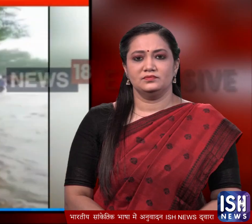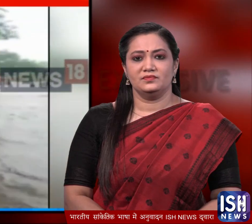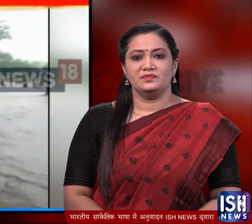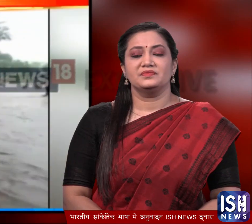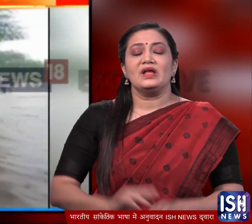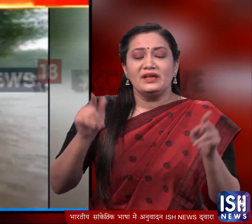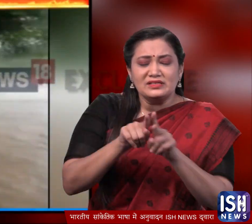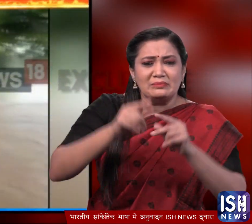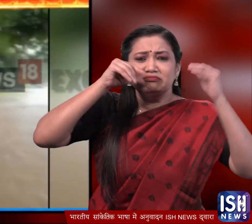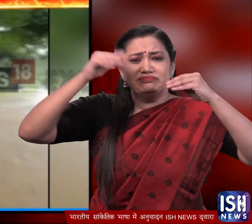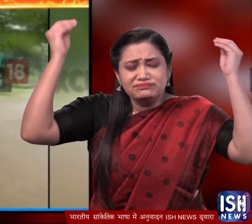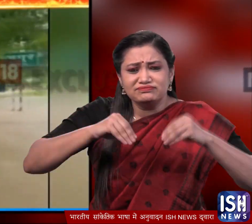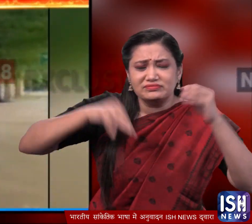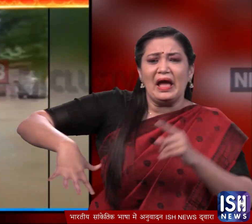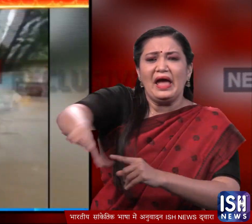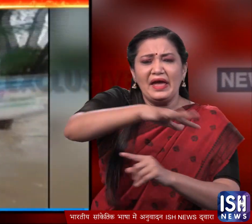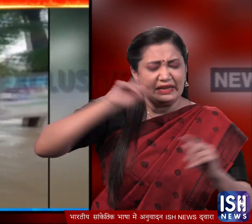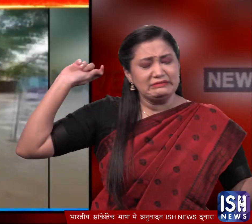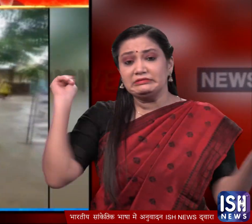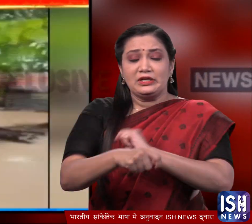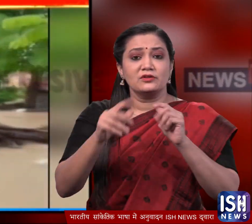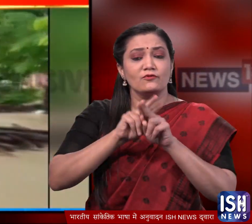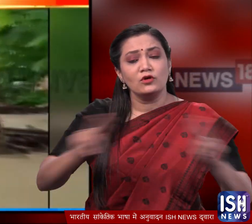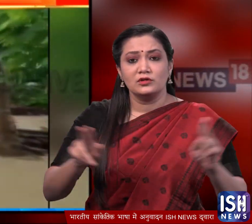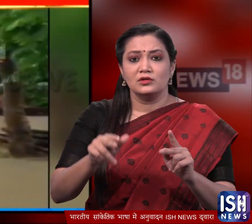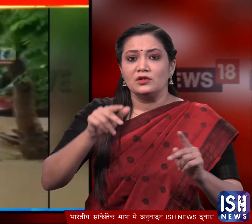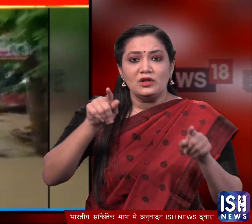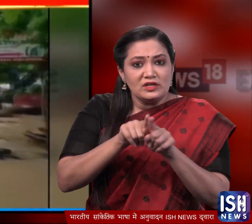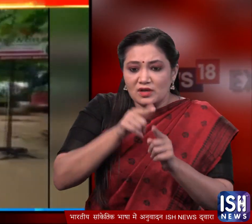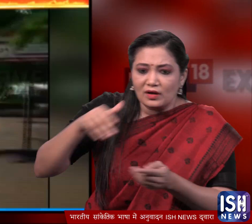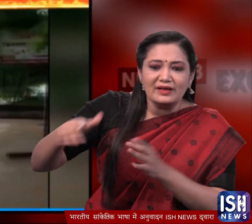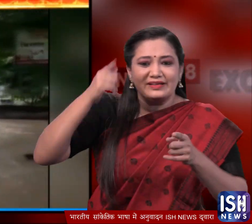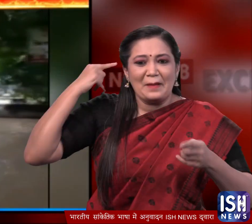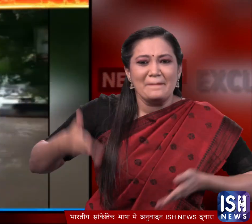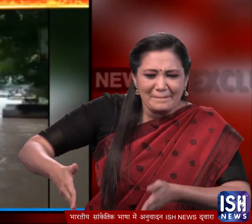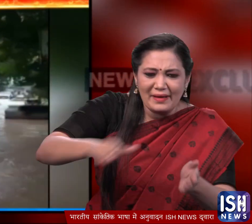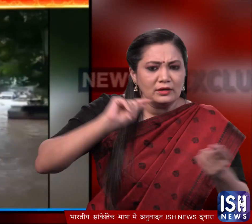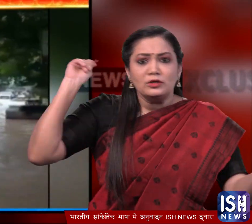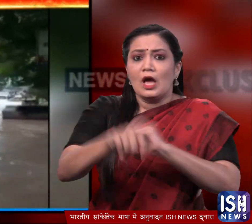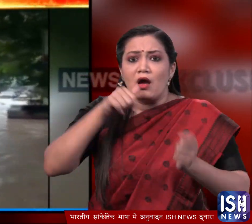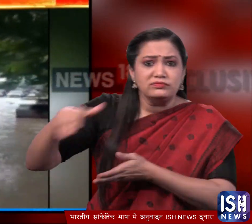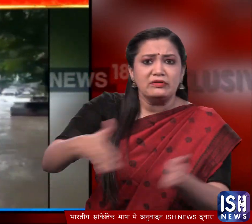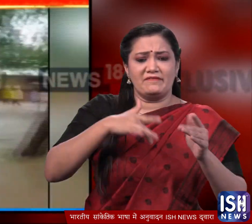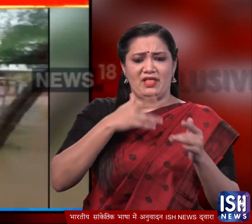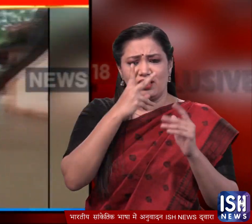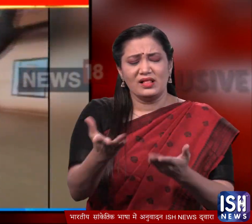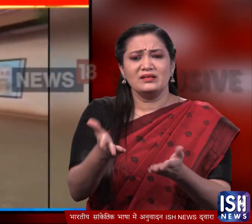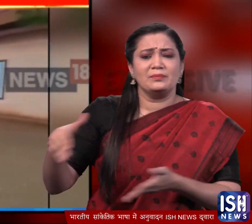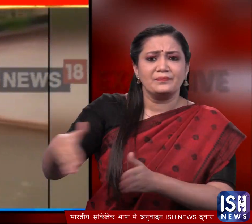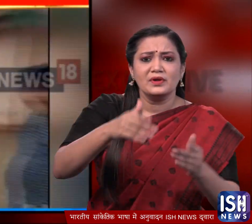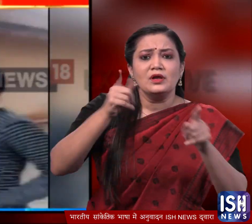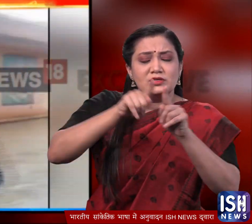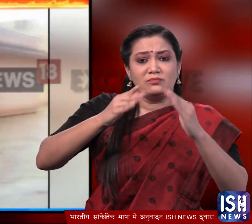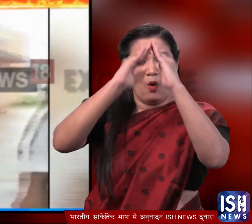कदर बादल बरसे कि पानी ने एक इलाके की सूरत ही बिगाड़ कर रख दी। सड़कें नदियों की तरह नजर आने लगी। वहां से सामने आई तस्वीर में उस इलाके की